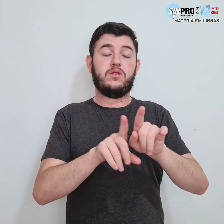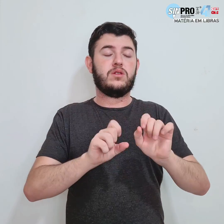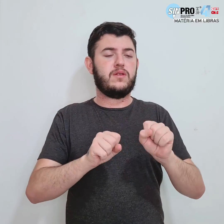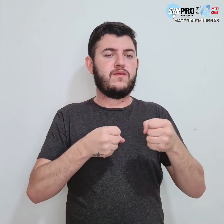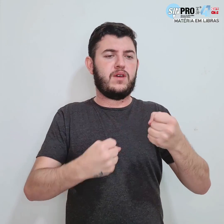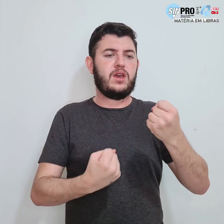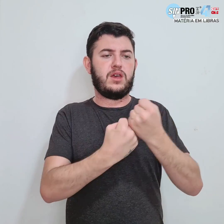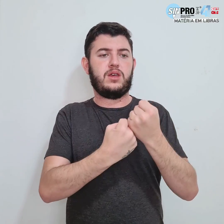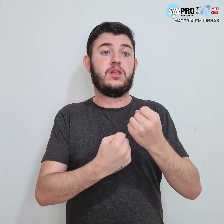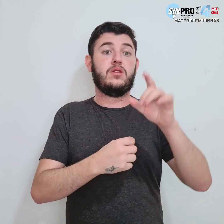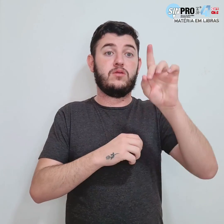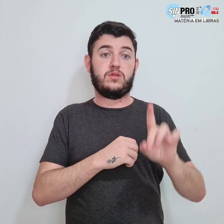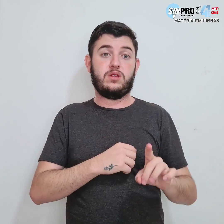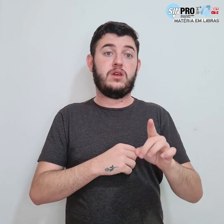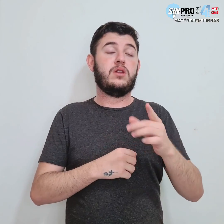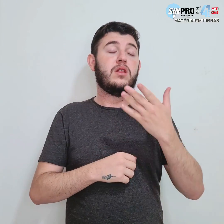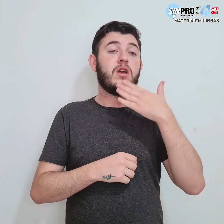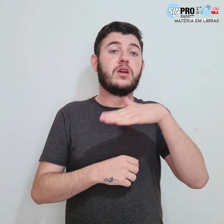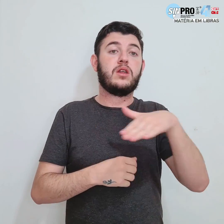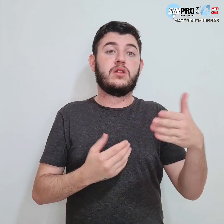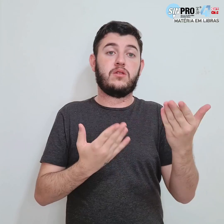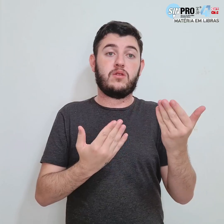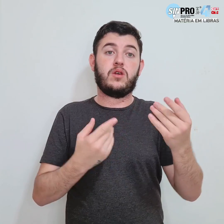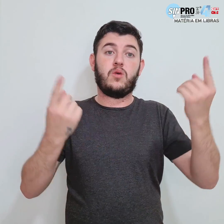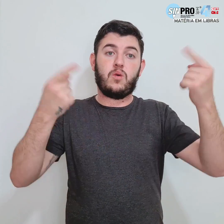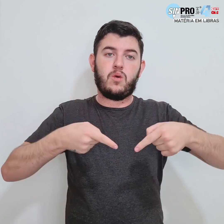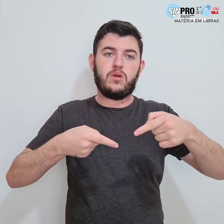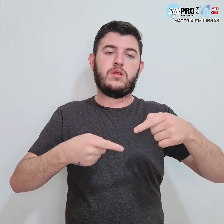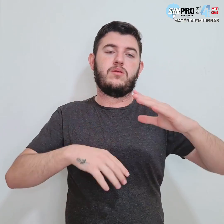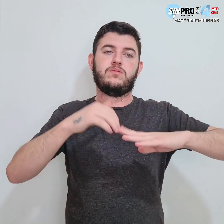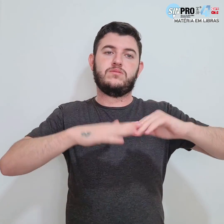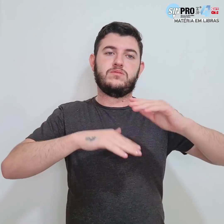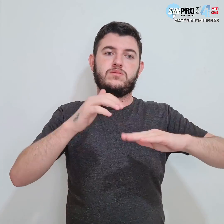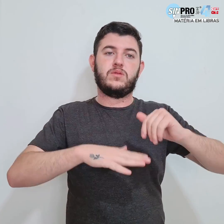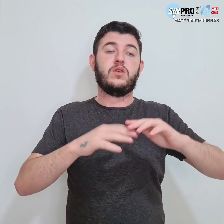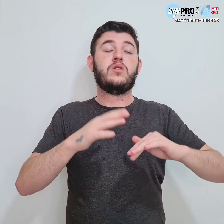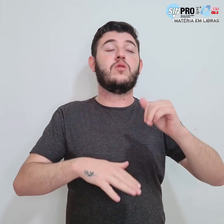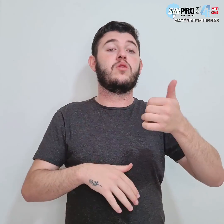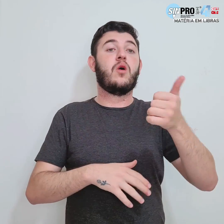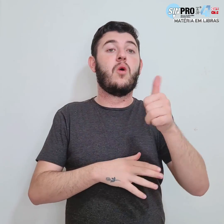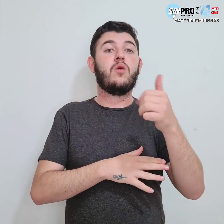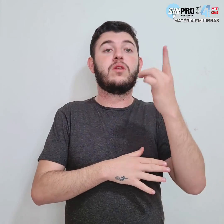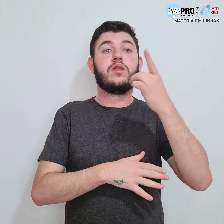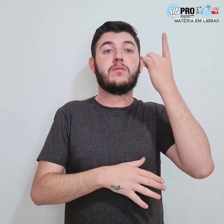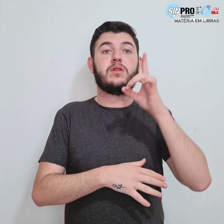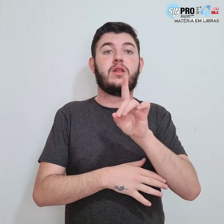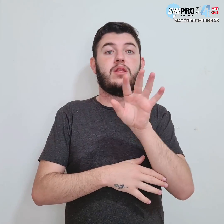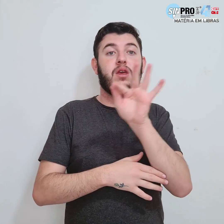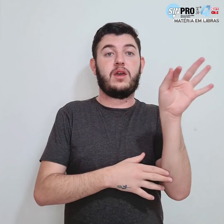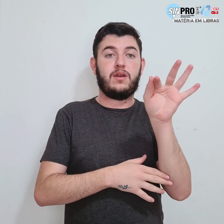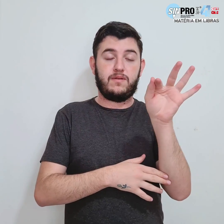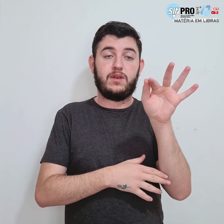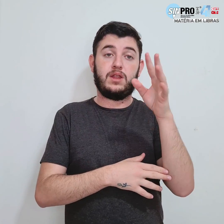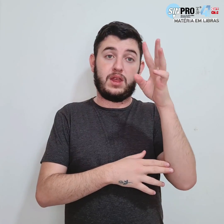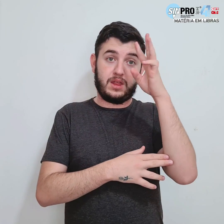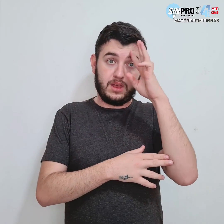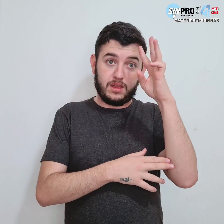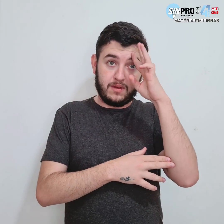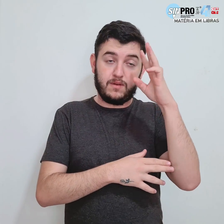do adolescente contra a atitude dos 11 deputados distritais que, na sessão virtual de terça-feira, votaram a favor